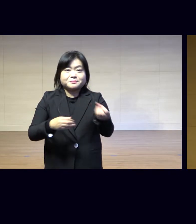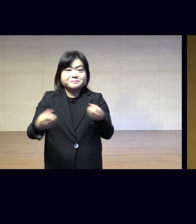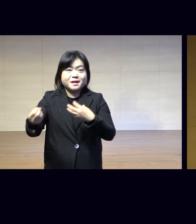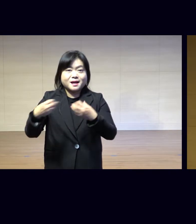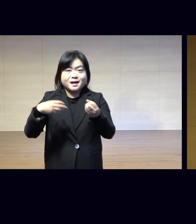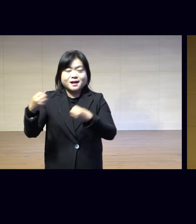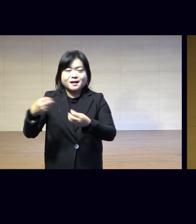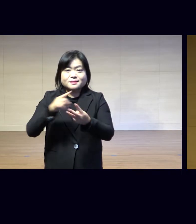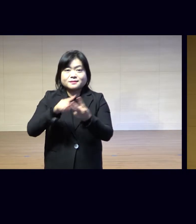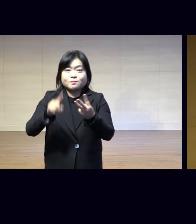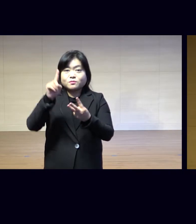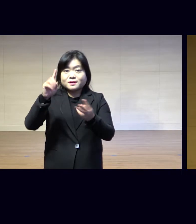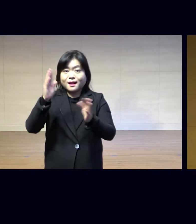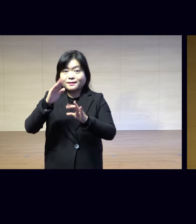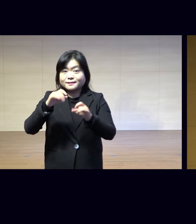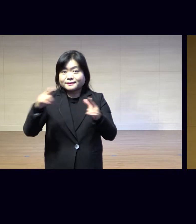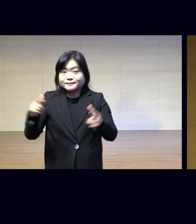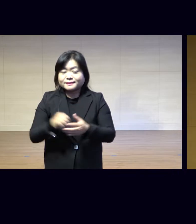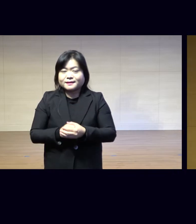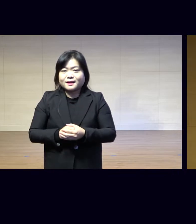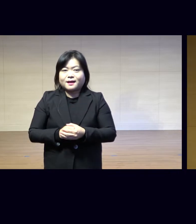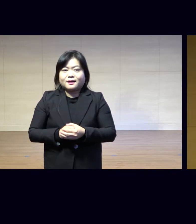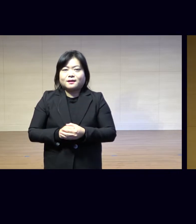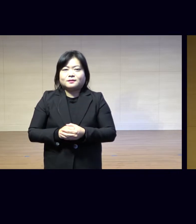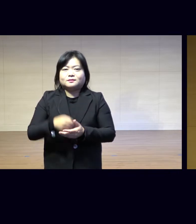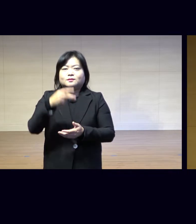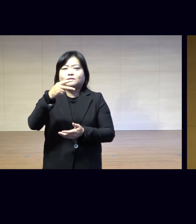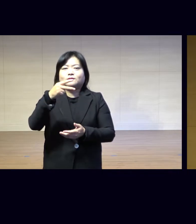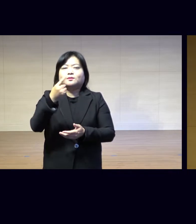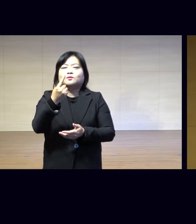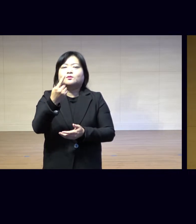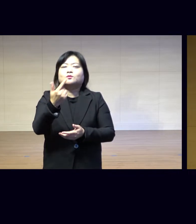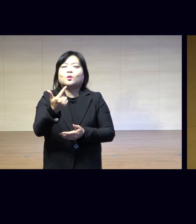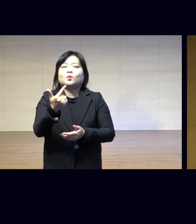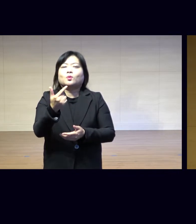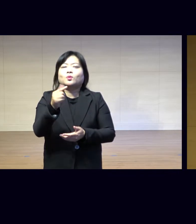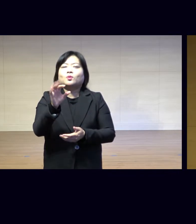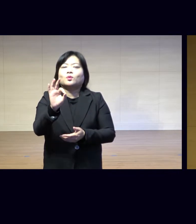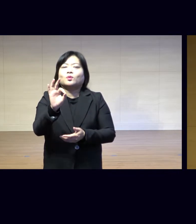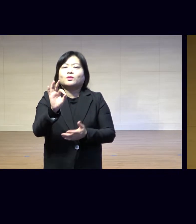3분의 1의 학생이 딱 한자 적었습니다. 돈.